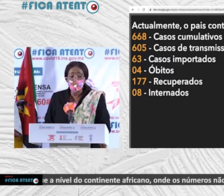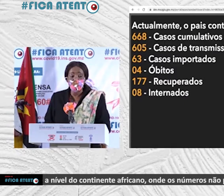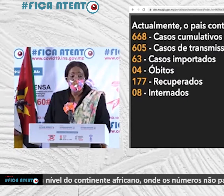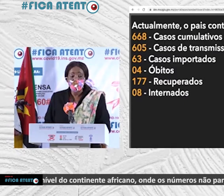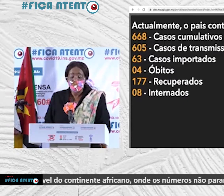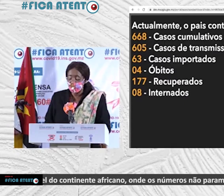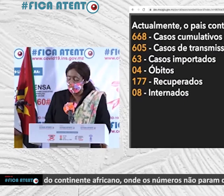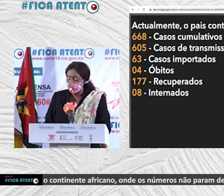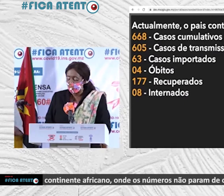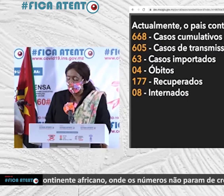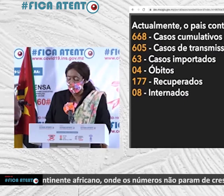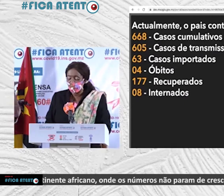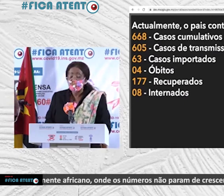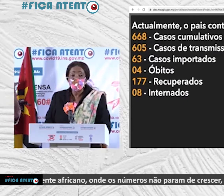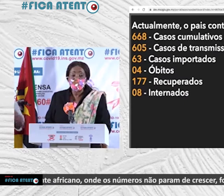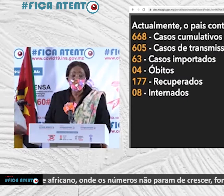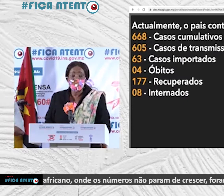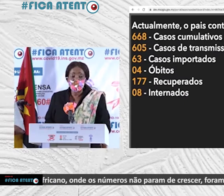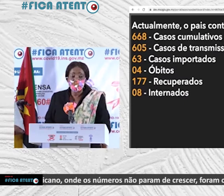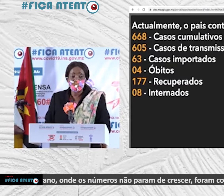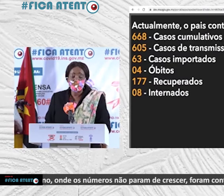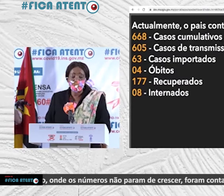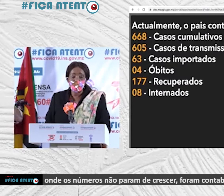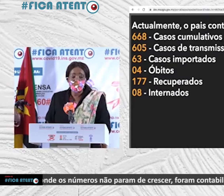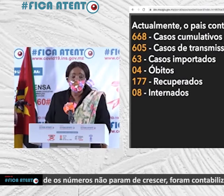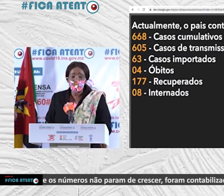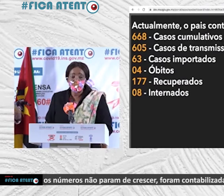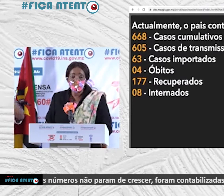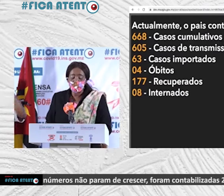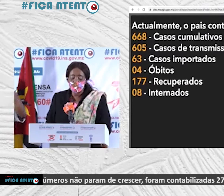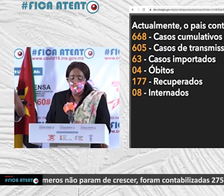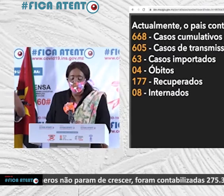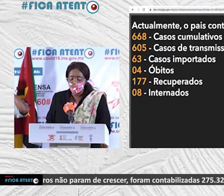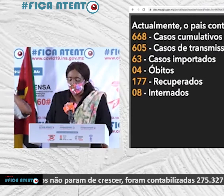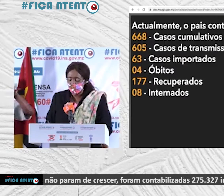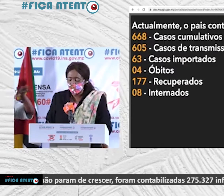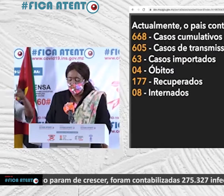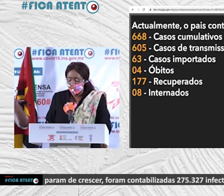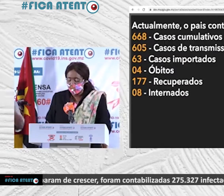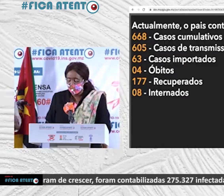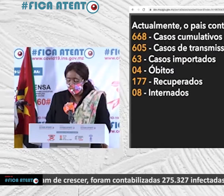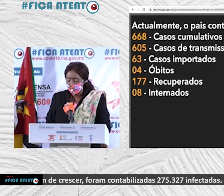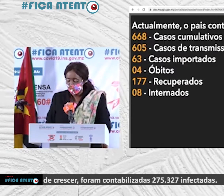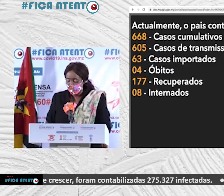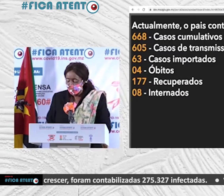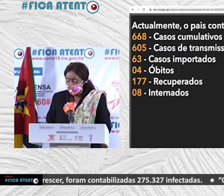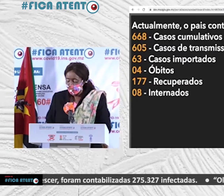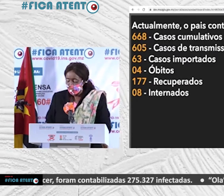605 são de transmissão local e 63 são infecções importadas.